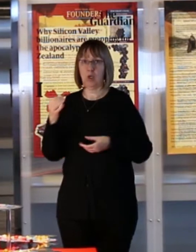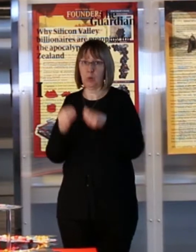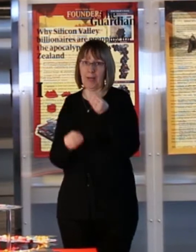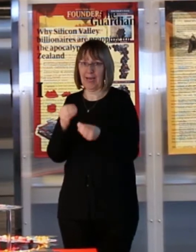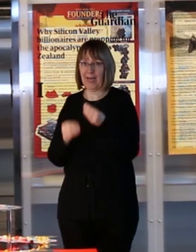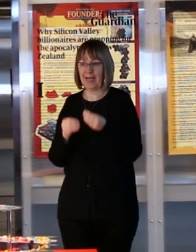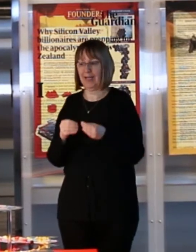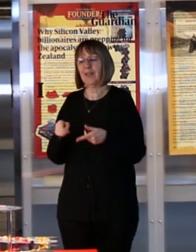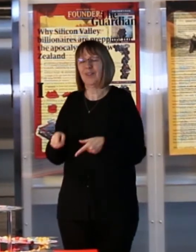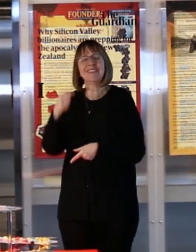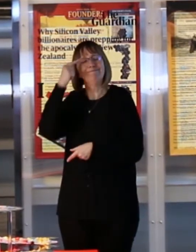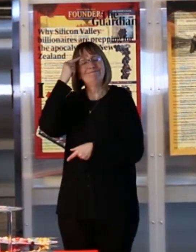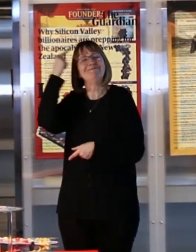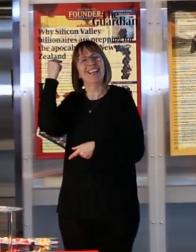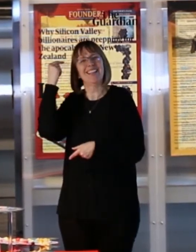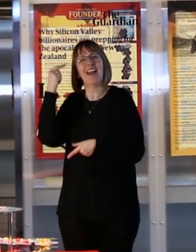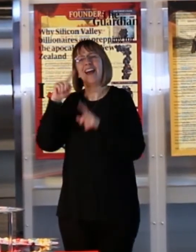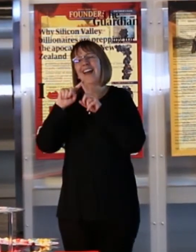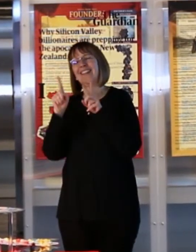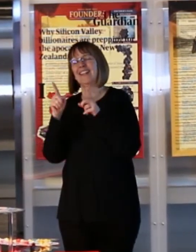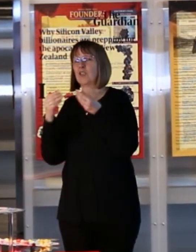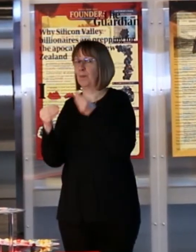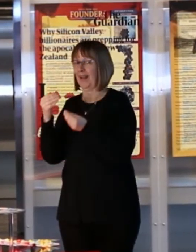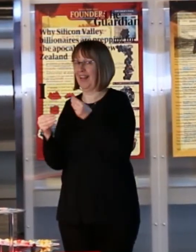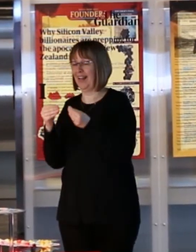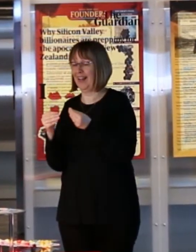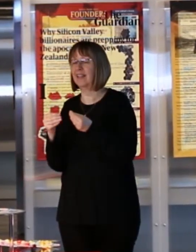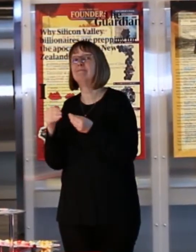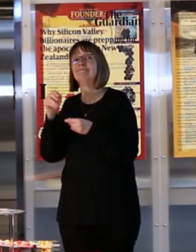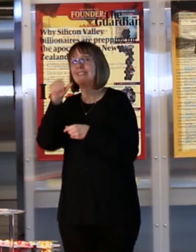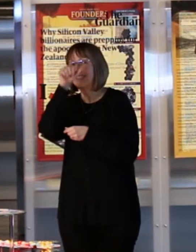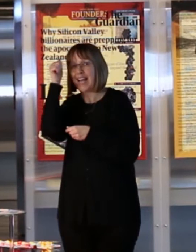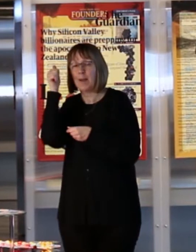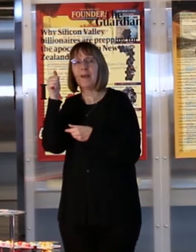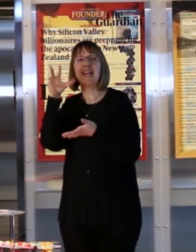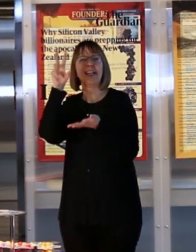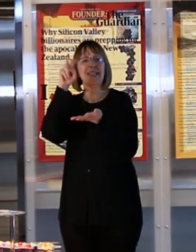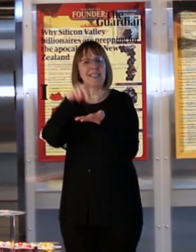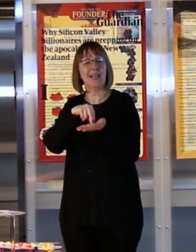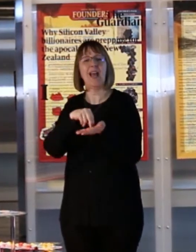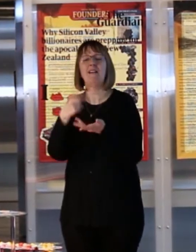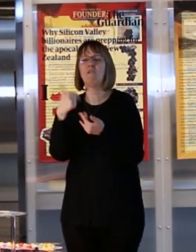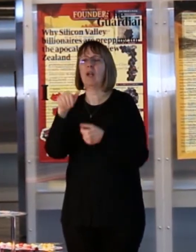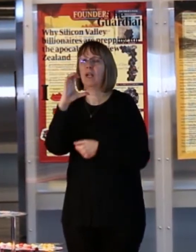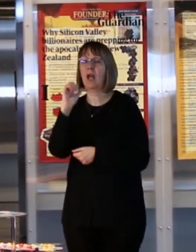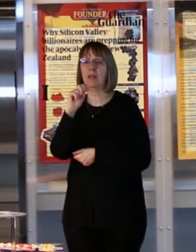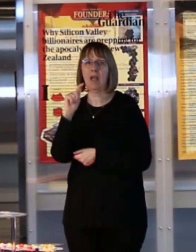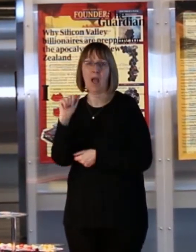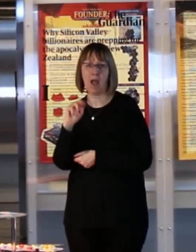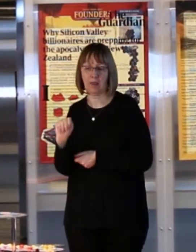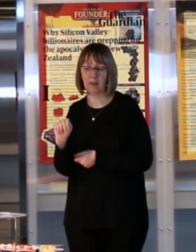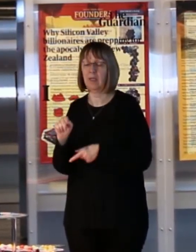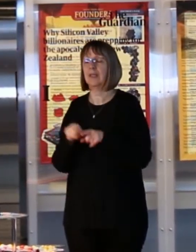dieses Brettspiel erinnert an ein ganz konkretes Brettspiel, nämlich Siedler von Catan. Siedler von